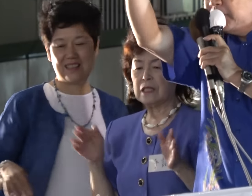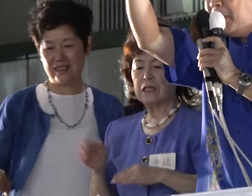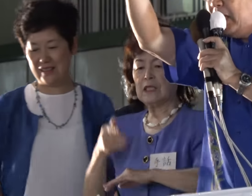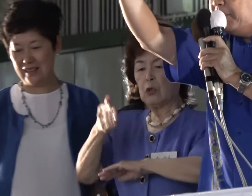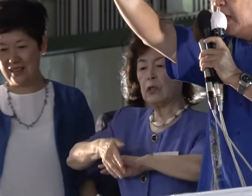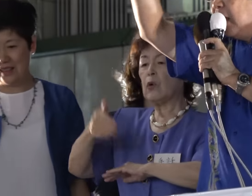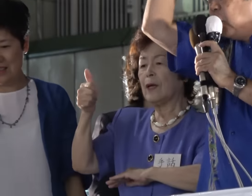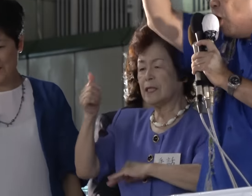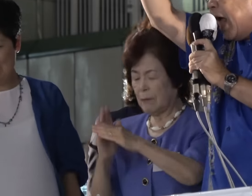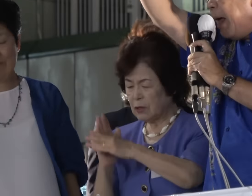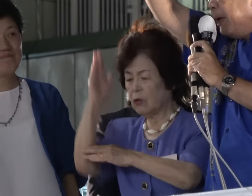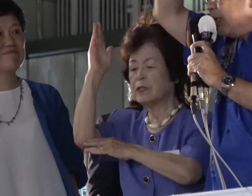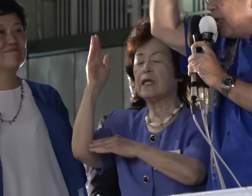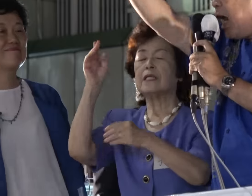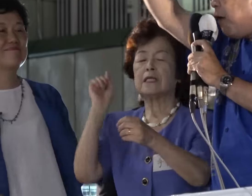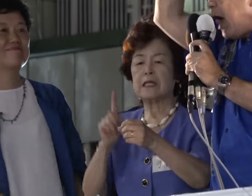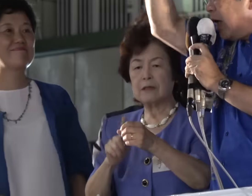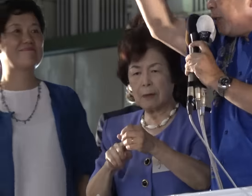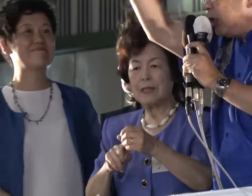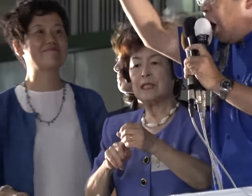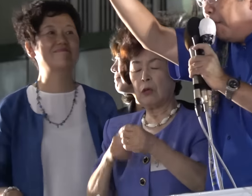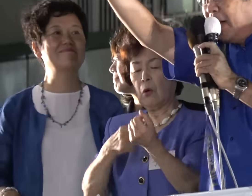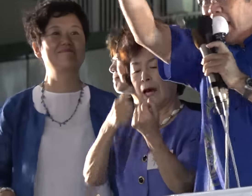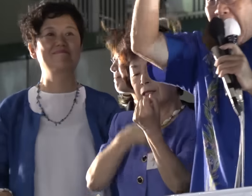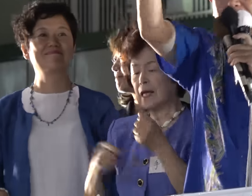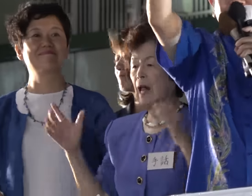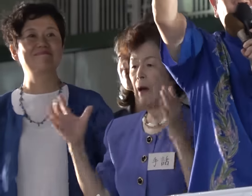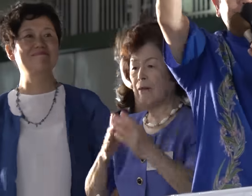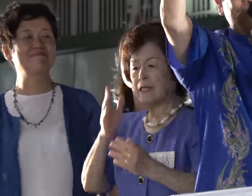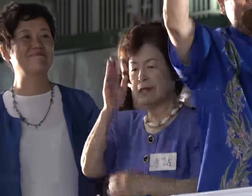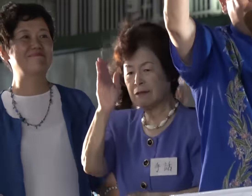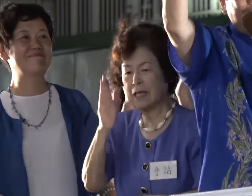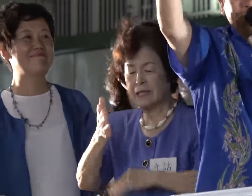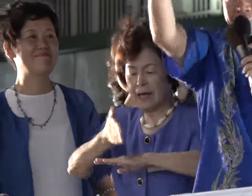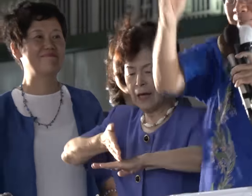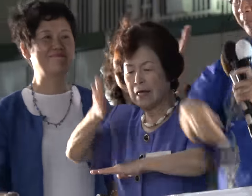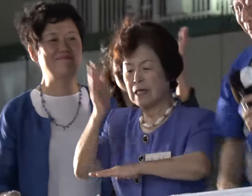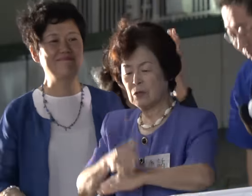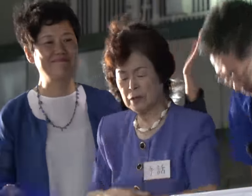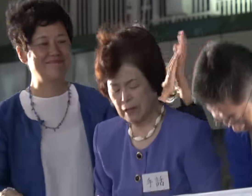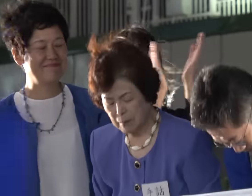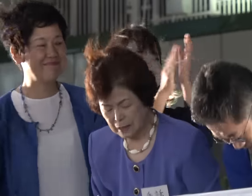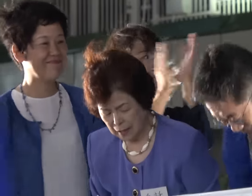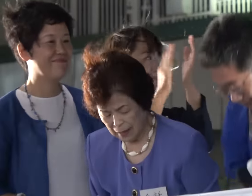たせるためにどうか力を合わせましょう。ありがとうございました。